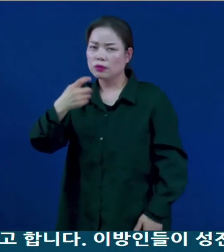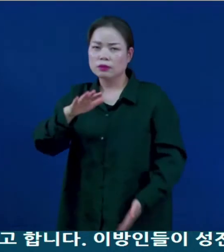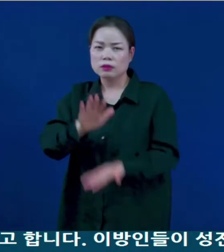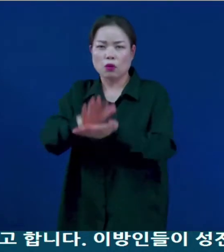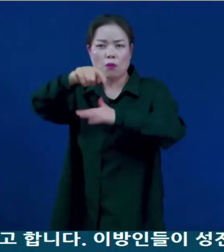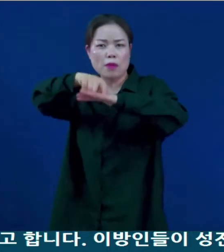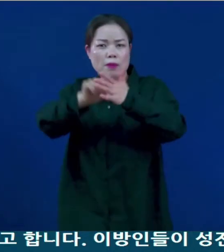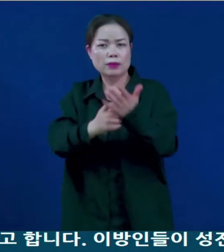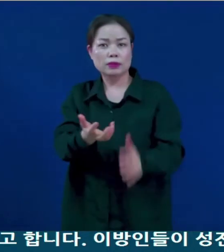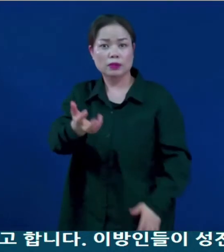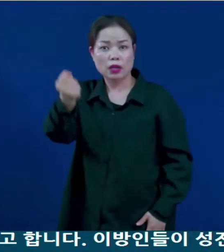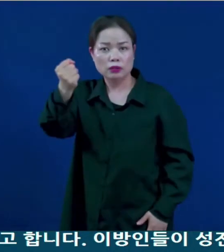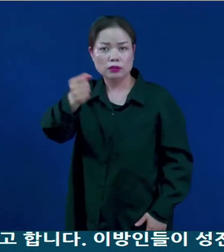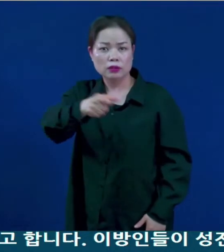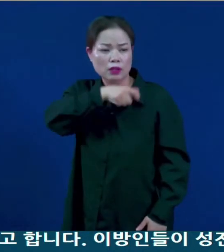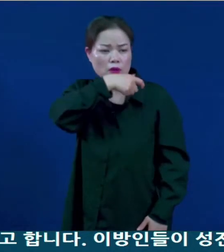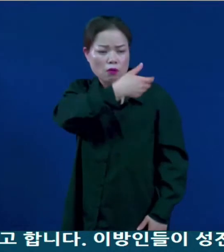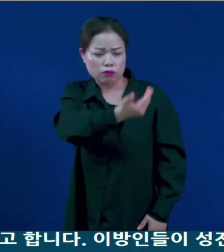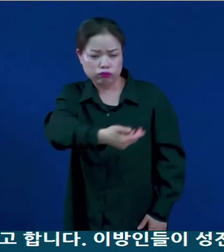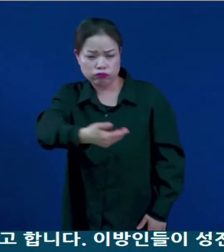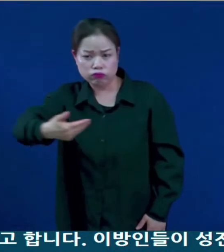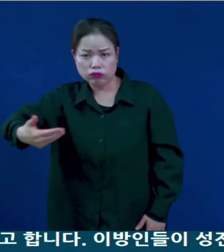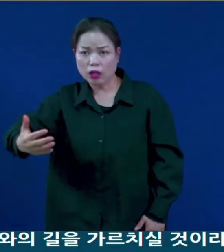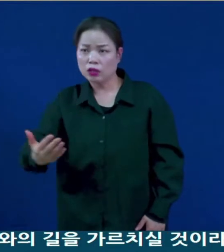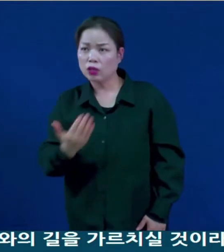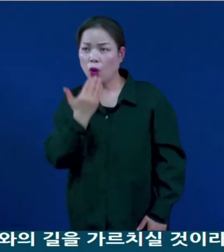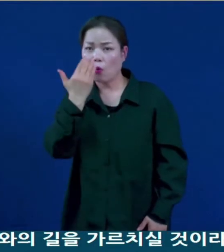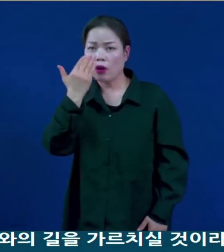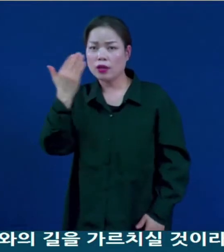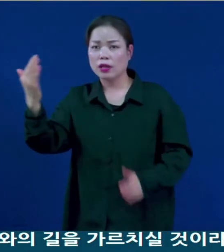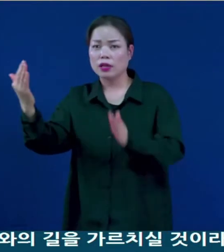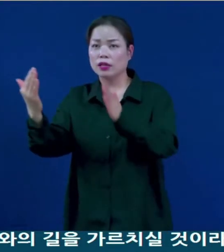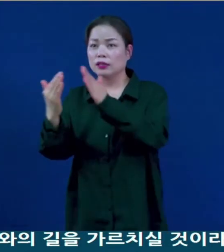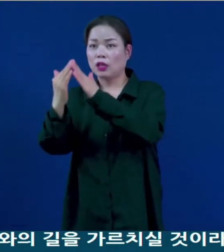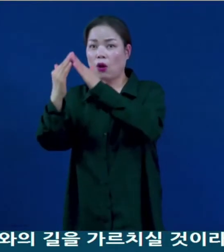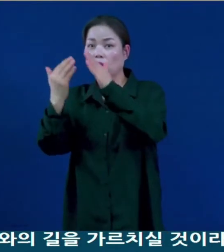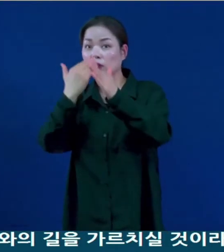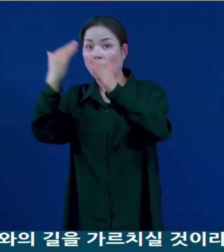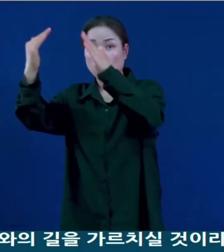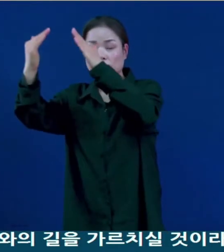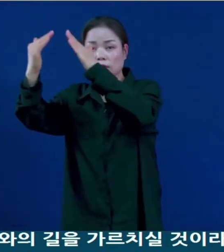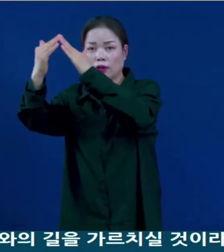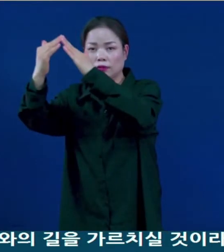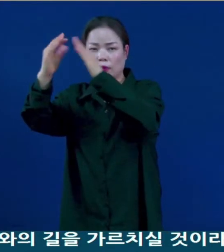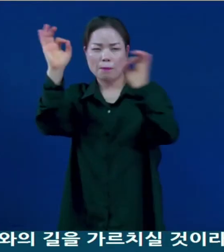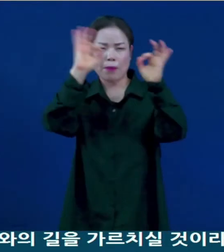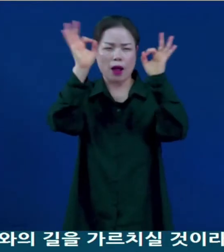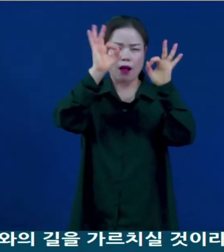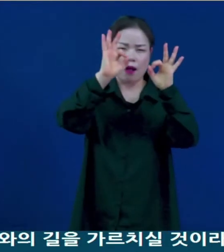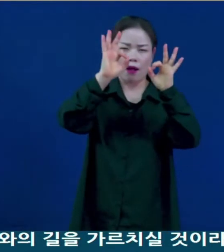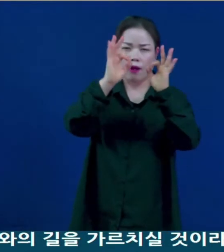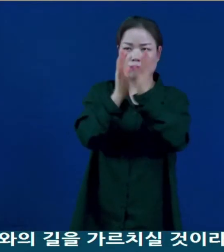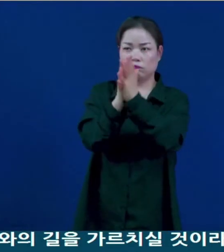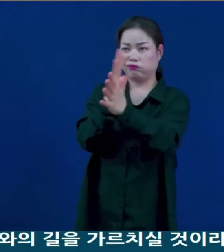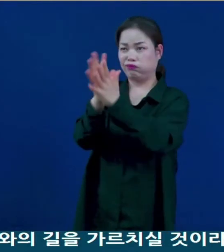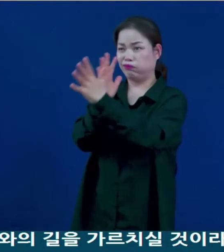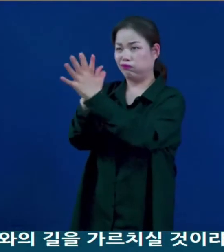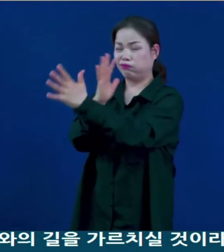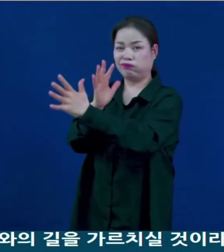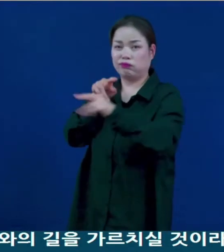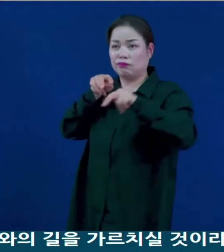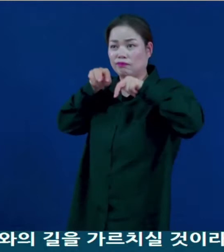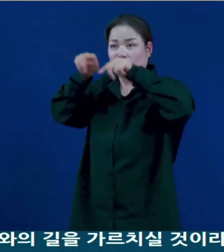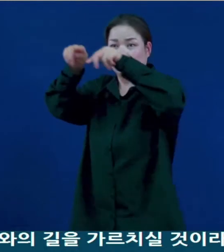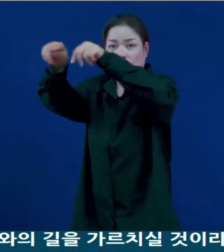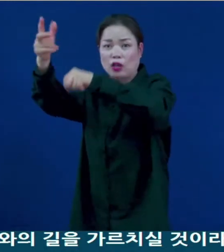품고 강물처럼 여호와의 성전으로 찾아온다고 합니다. 어떤 열망입니까?